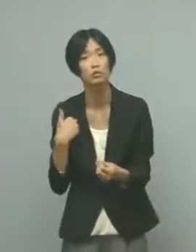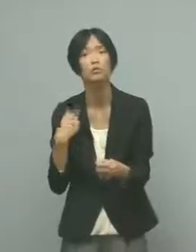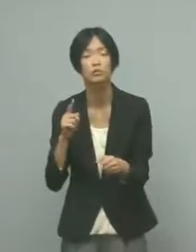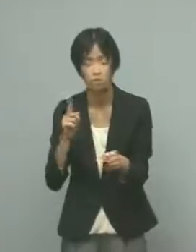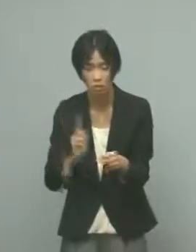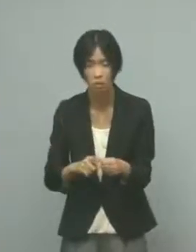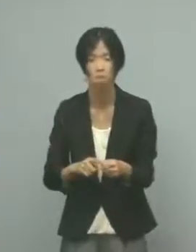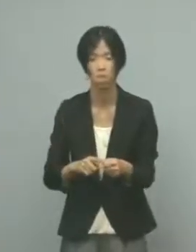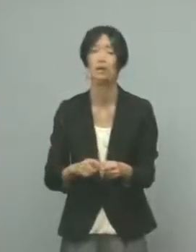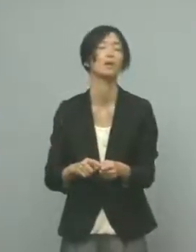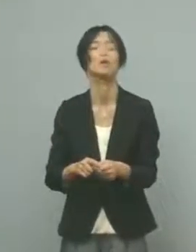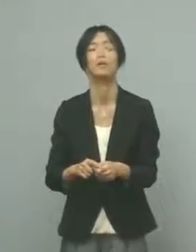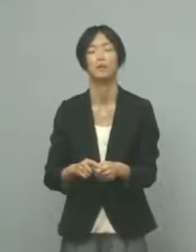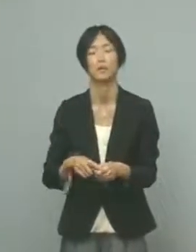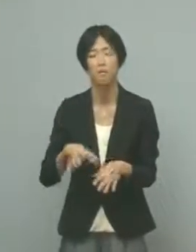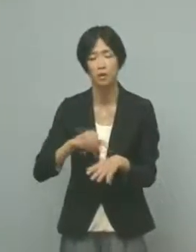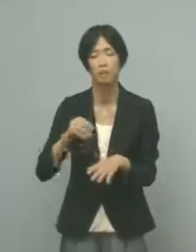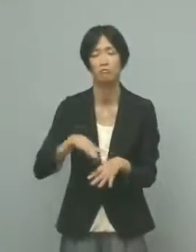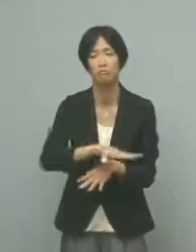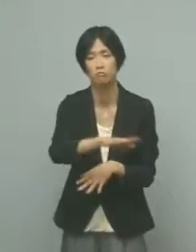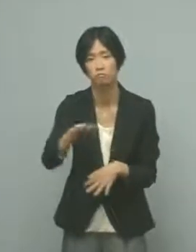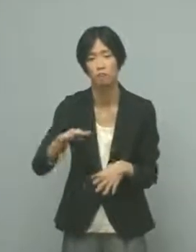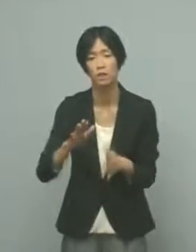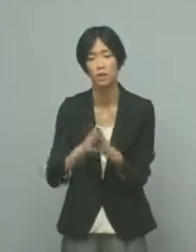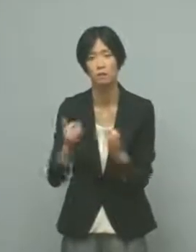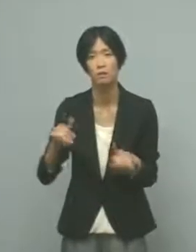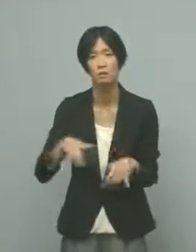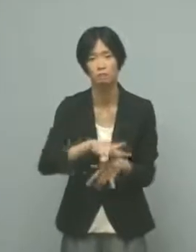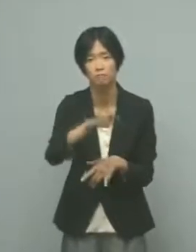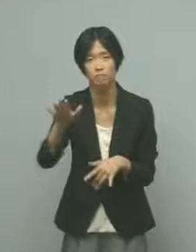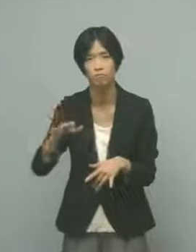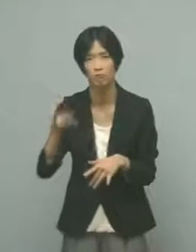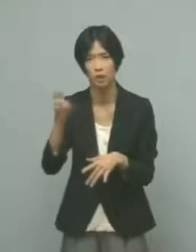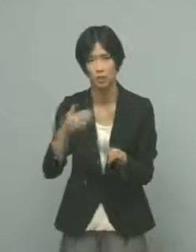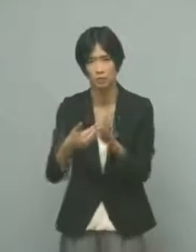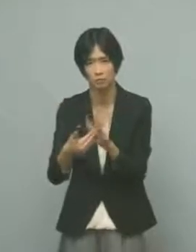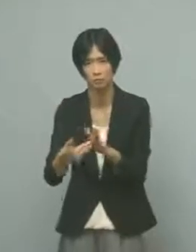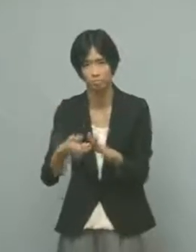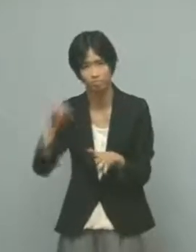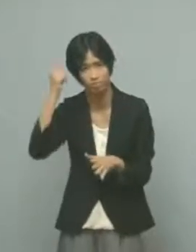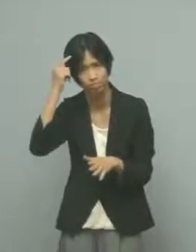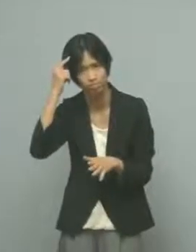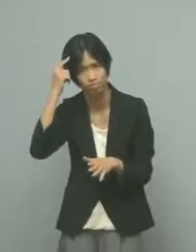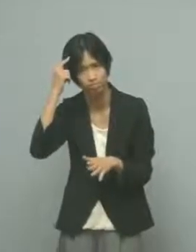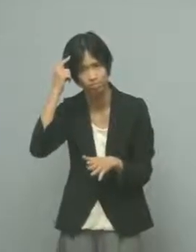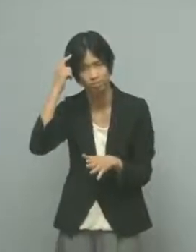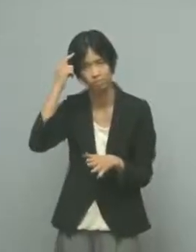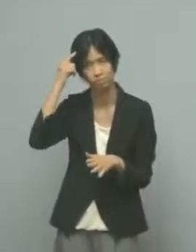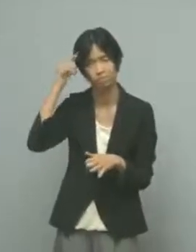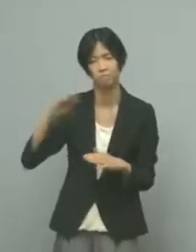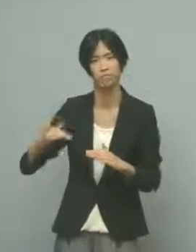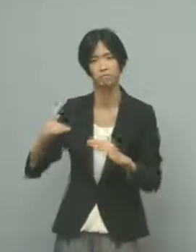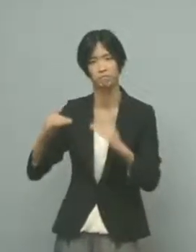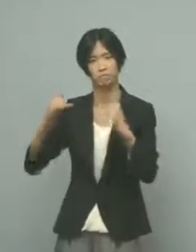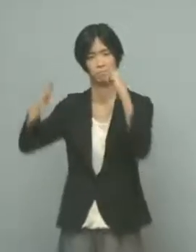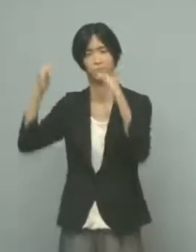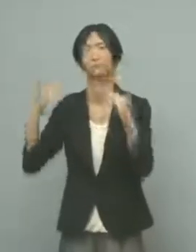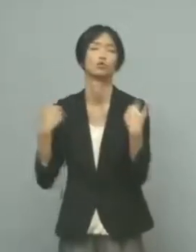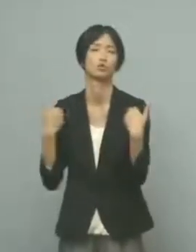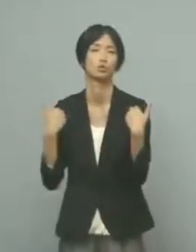県民の皆さんのまずその防災意識の向上ですね、意識の向上と、そして